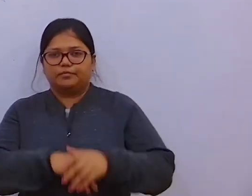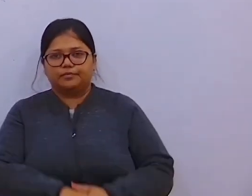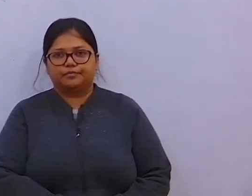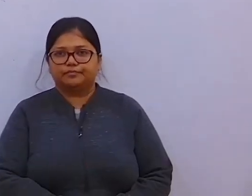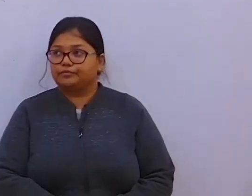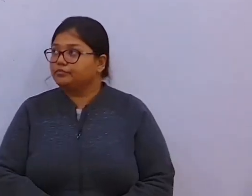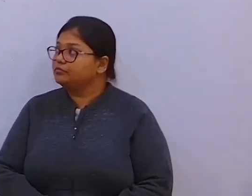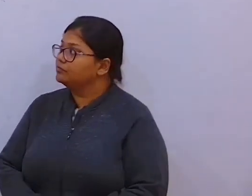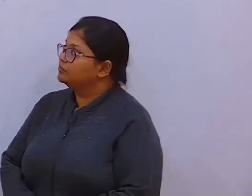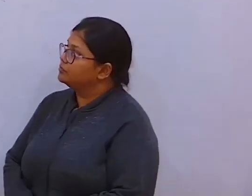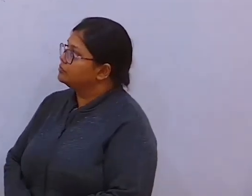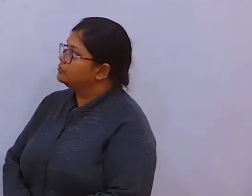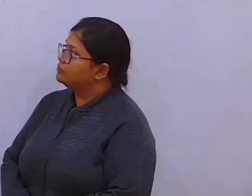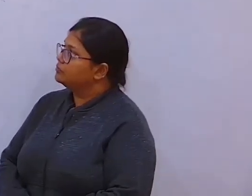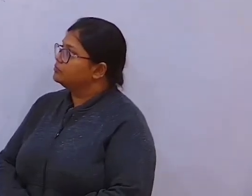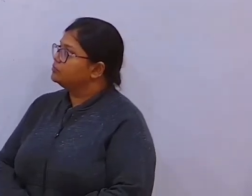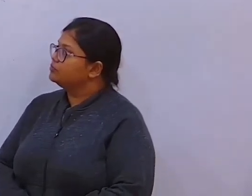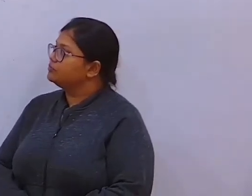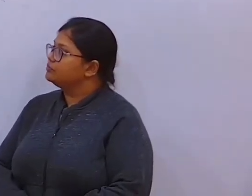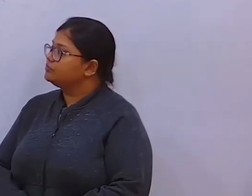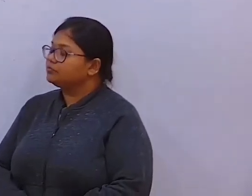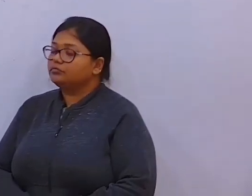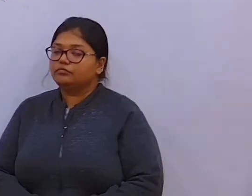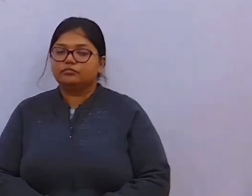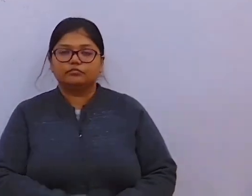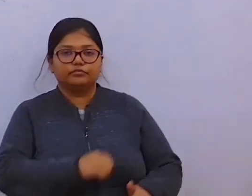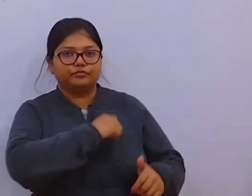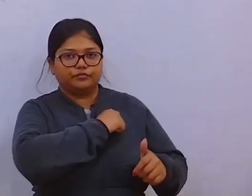जेट स्ट्रीम।